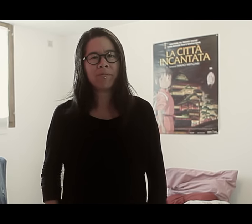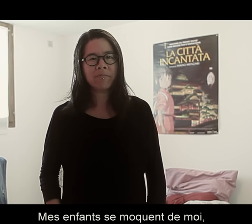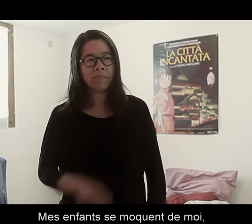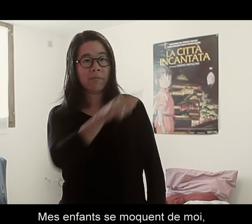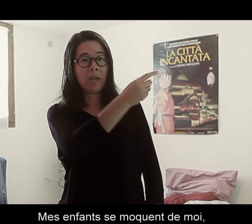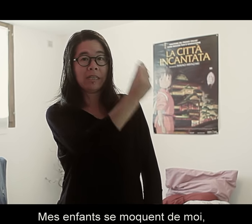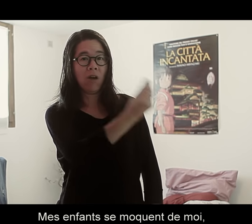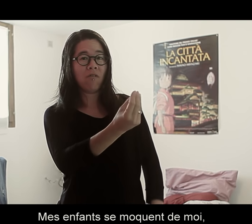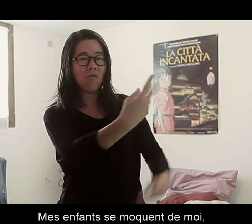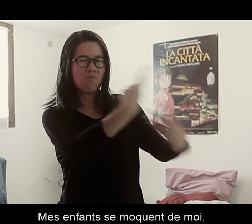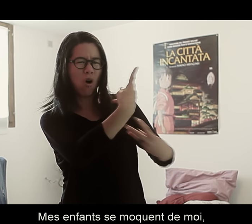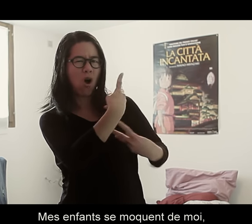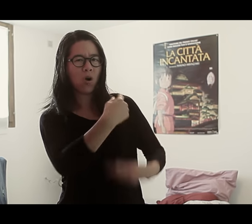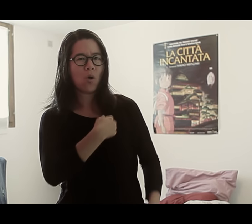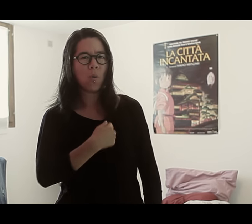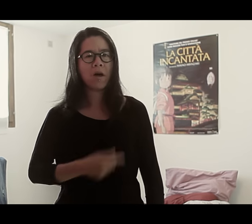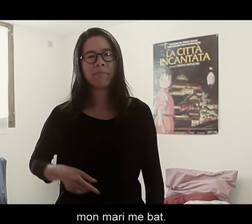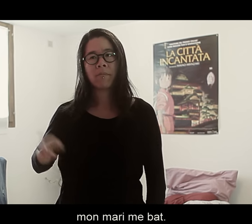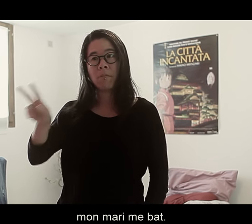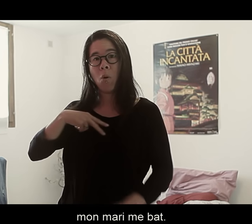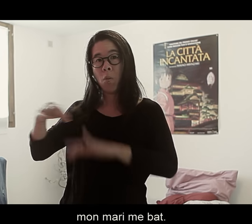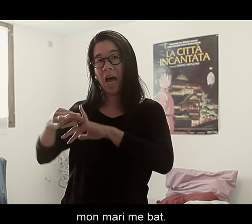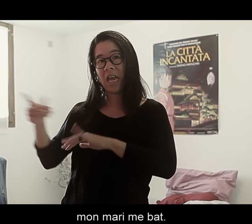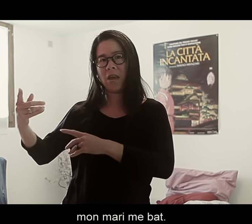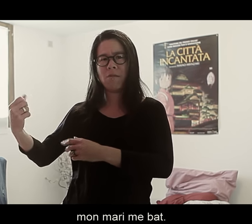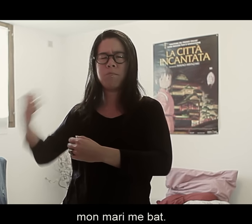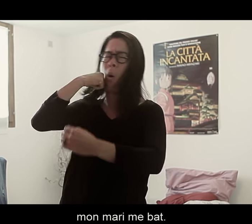Mes enfants se moquent de moi. Mon mari me bat.